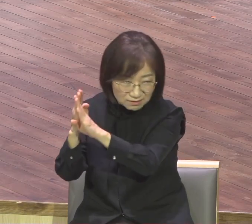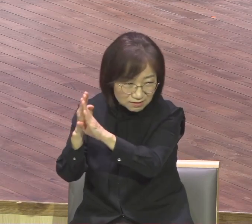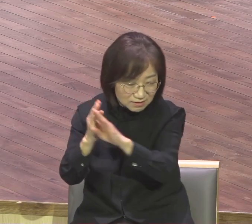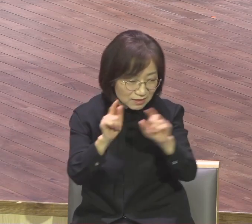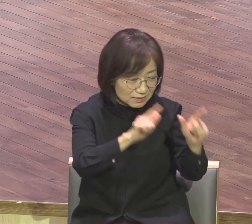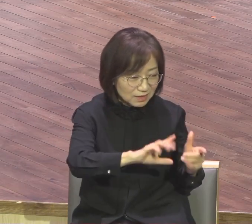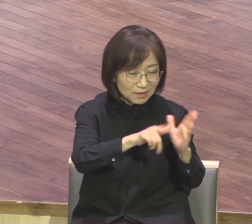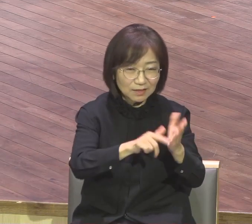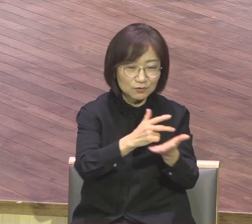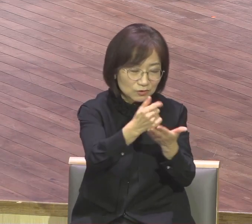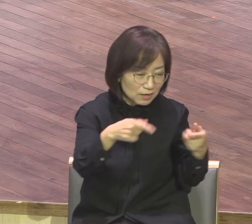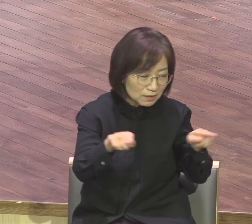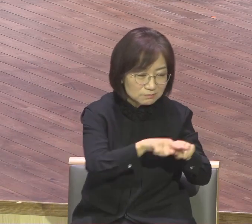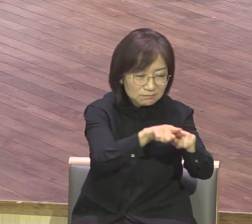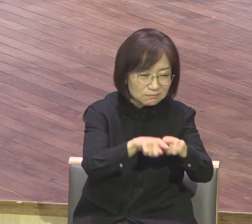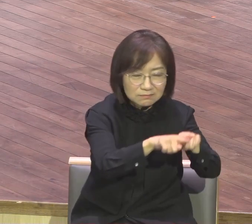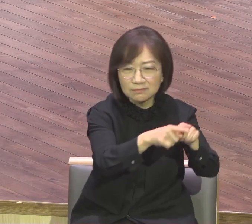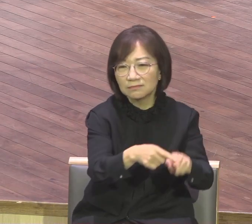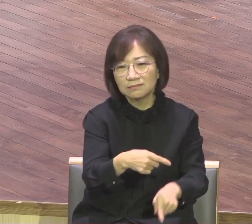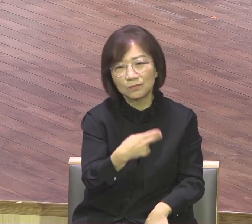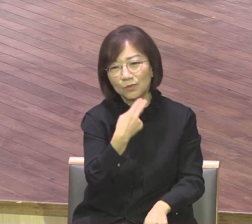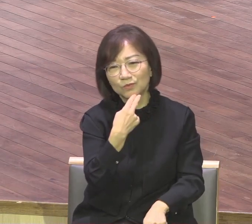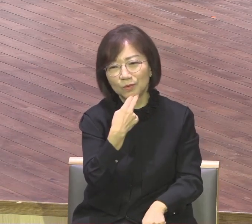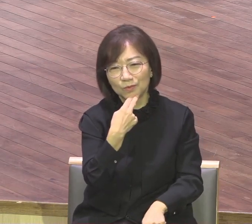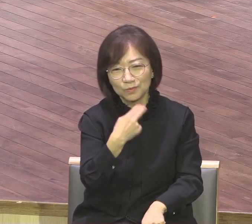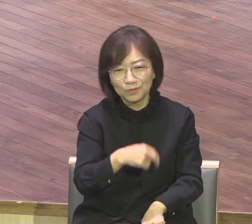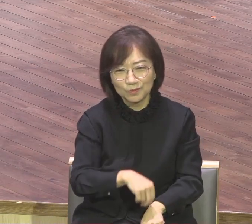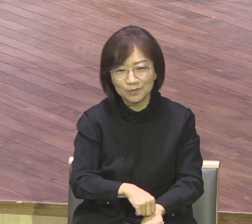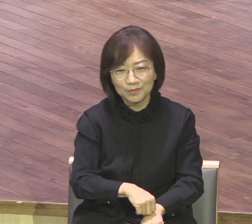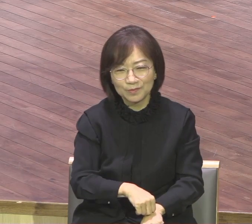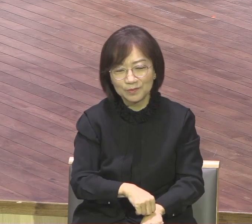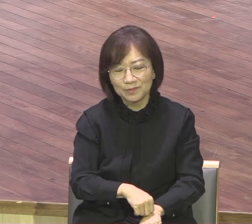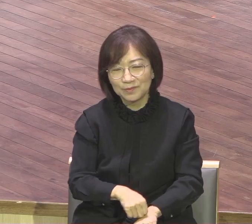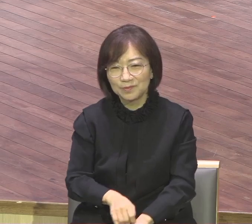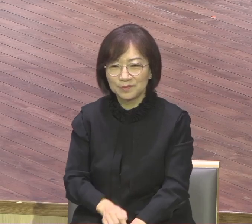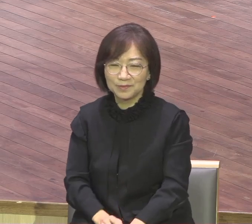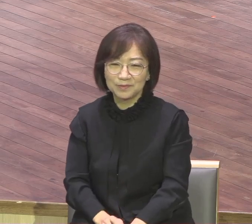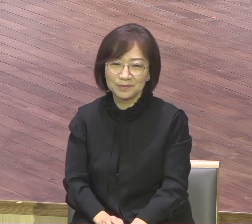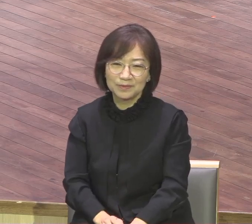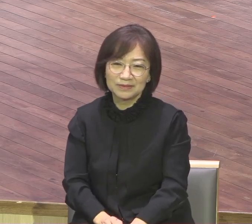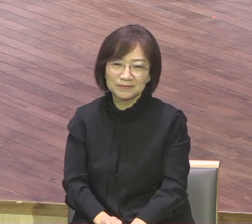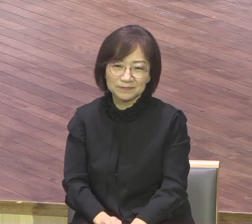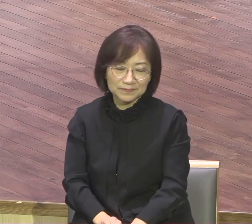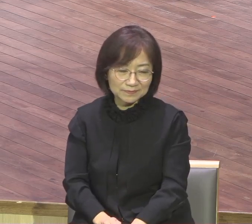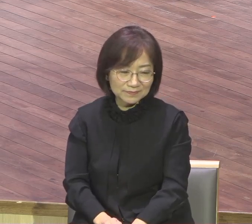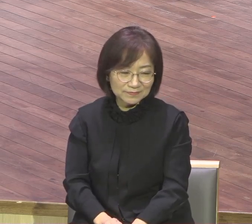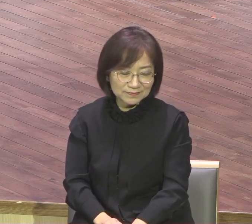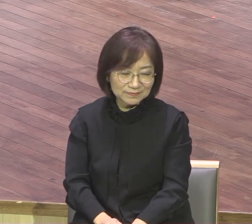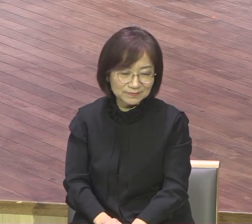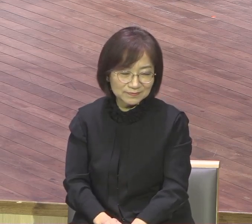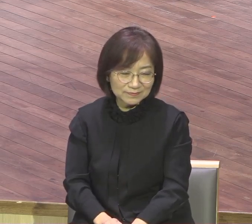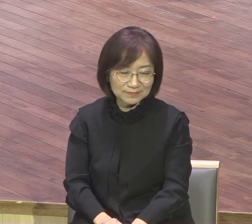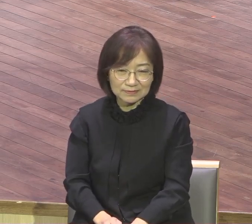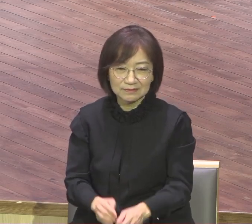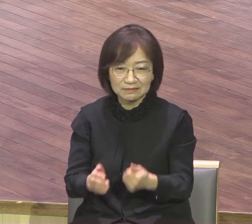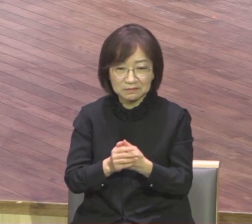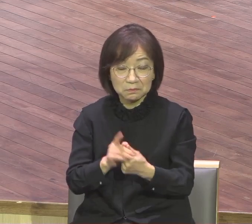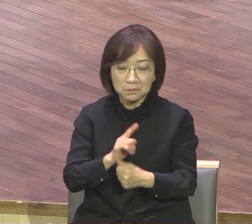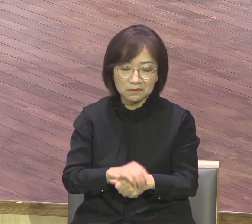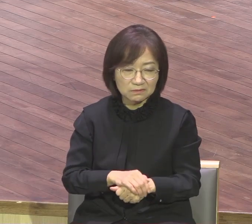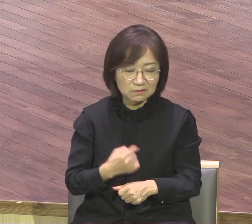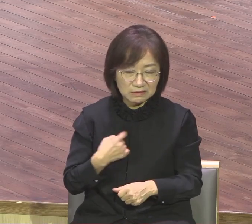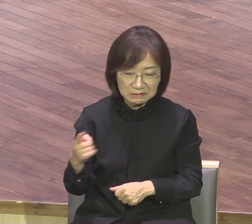En nuestra palabra decimos que estamos dentro del Señor, pero en verdad no hay que actúen así. 그 증거로 비교식